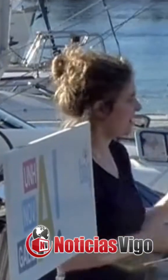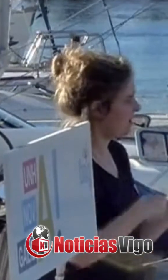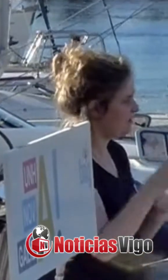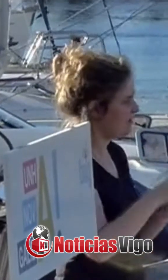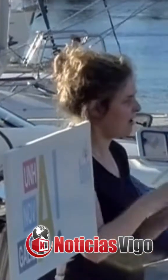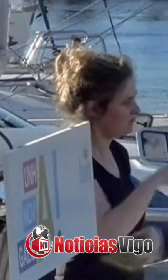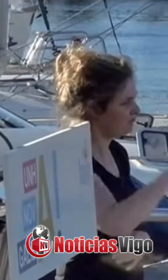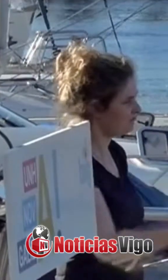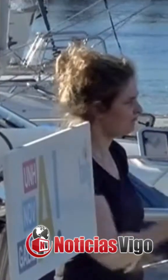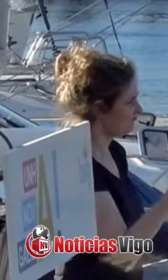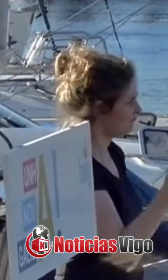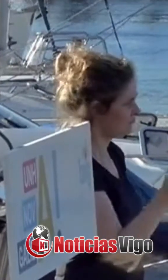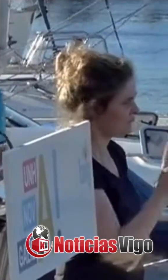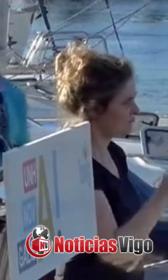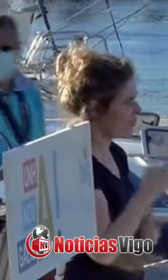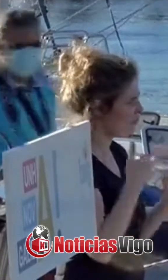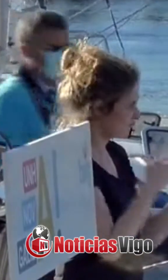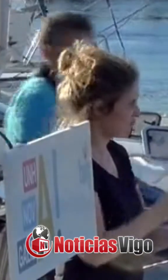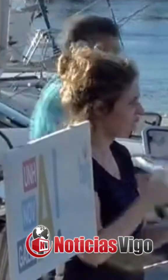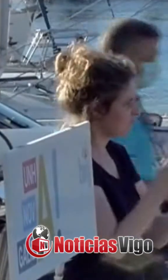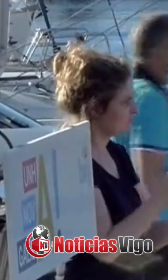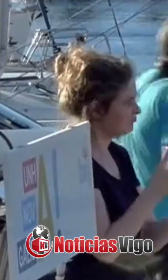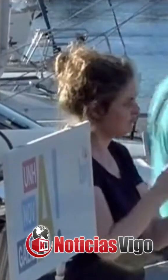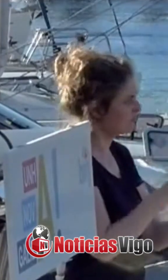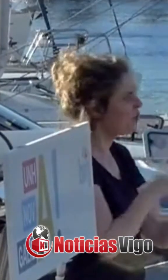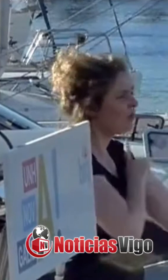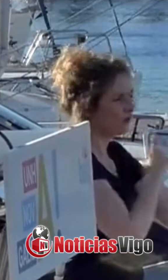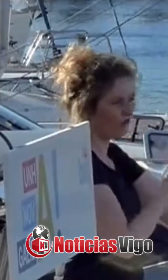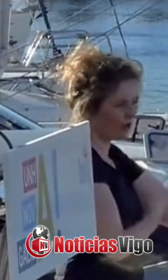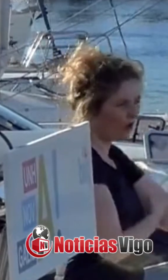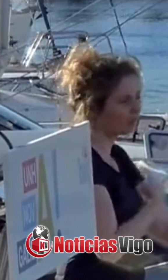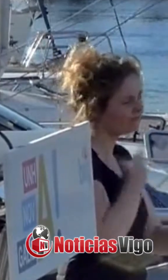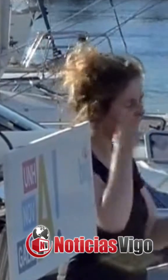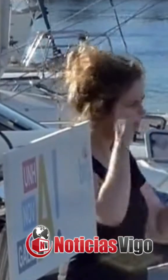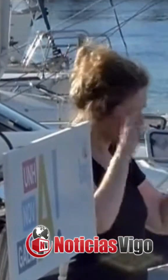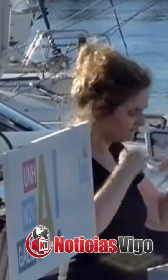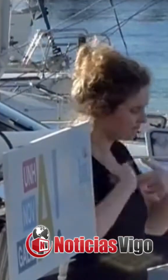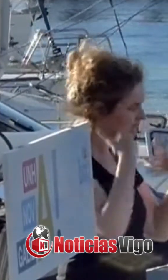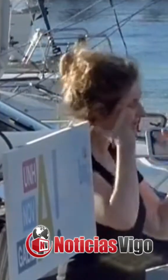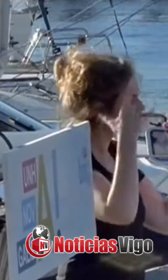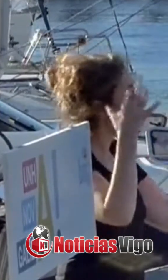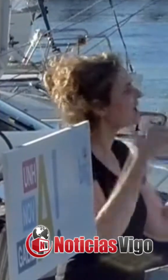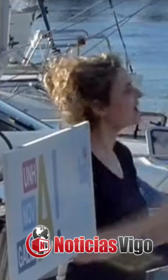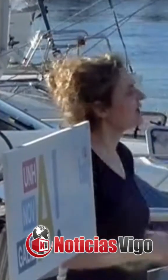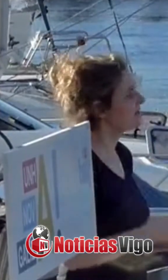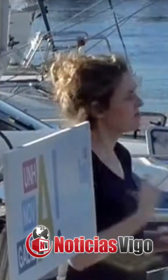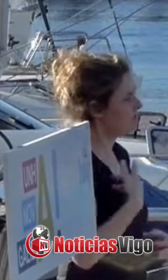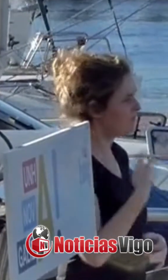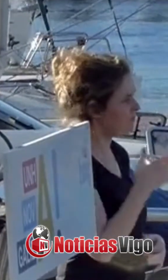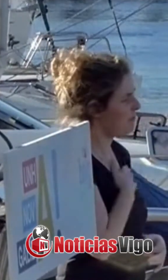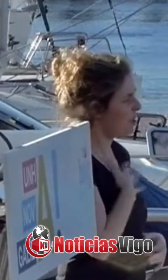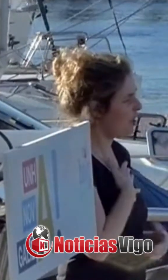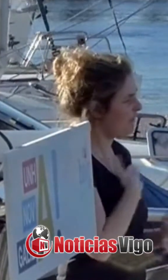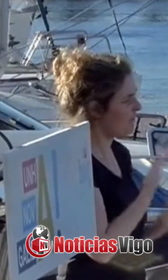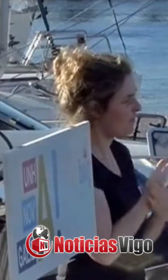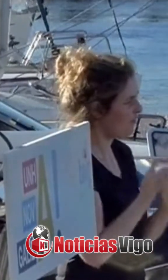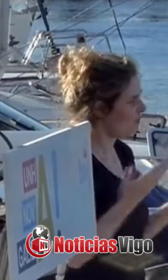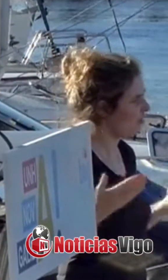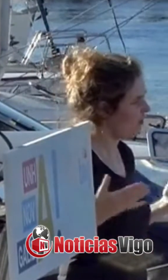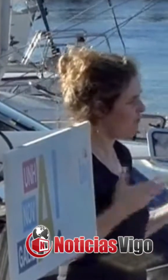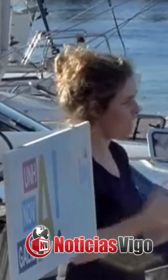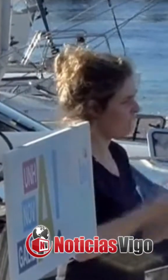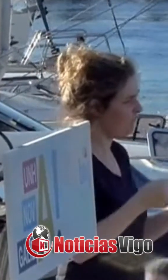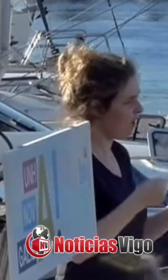non se rendeu. Demos a batalla con coraxe e ca convicción de que só confiando nas propias forzas é